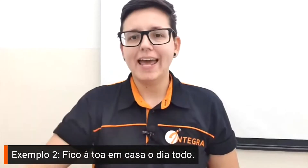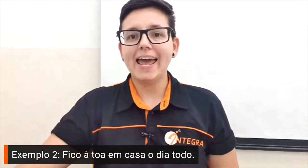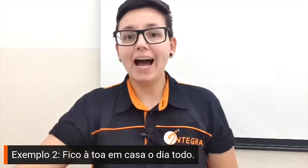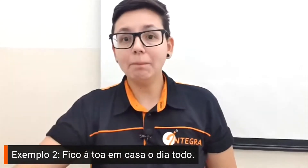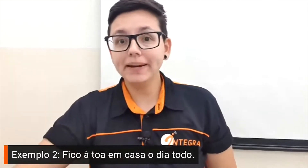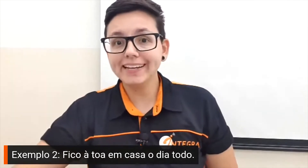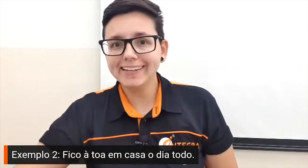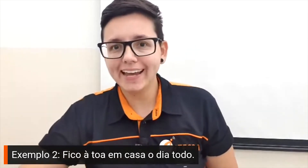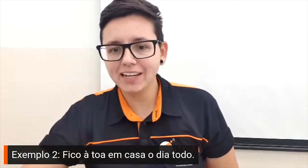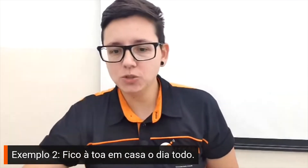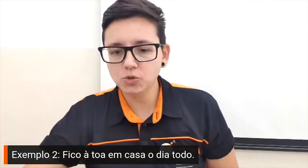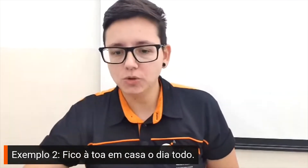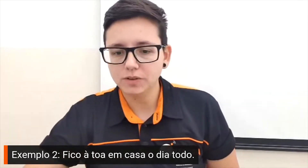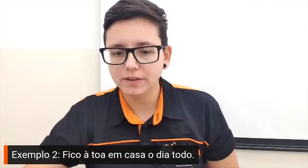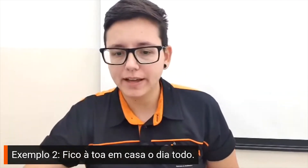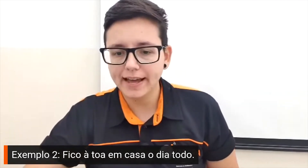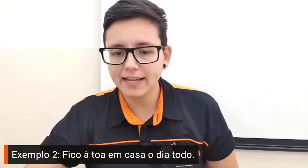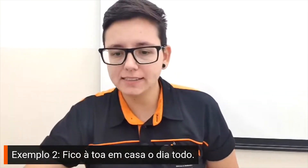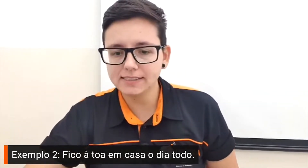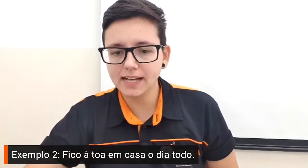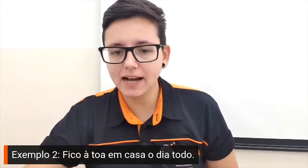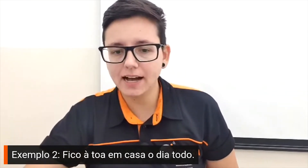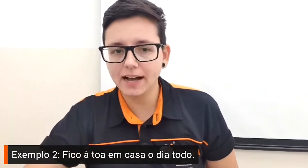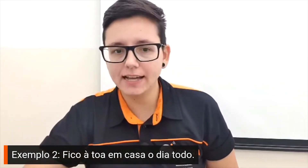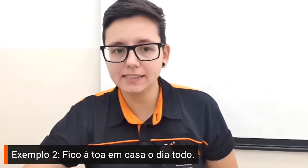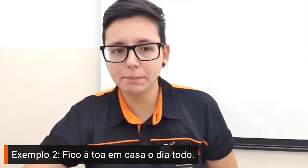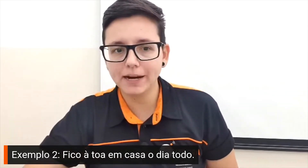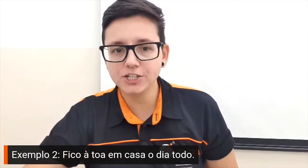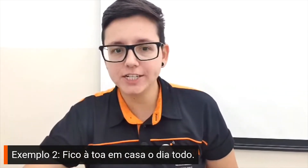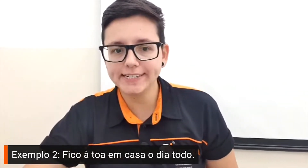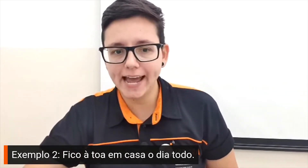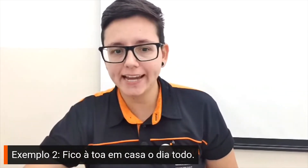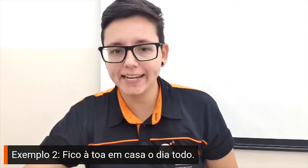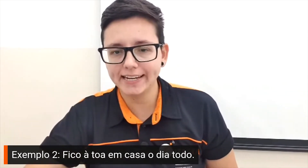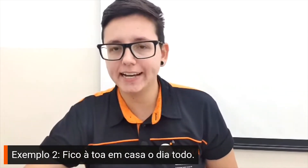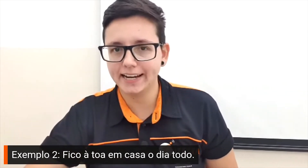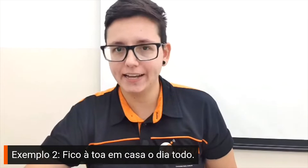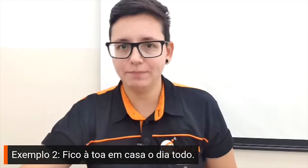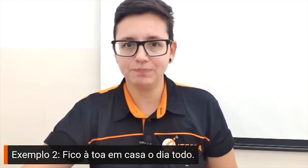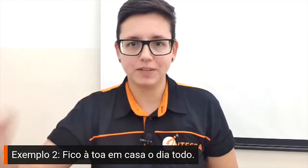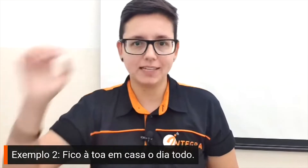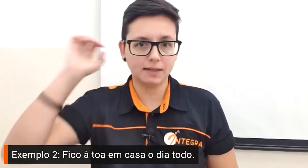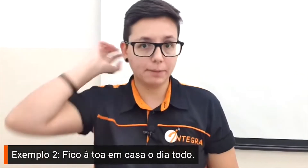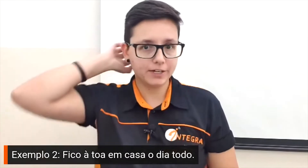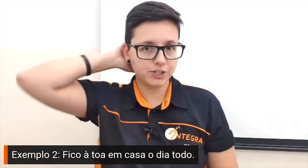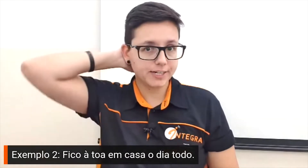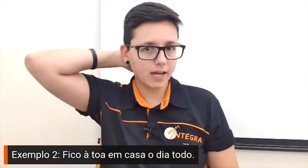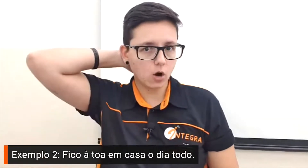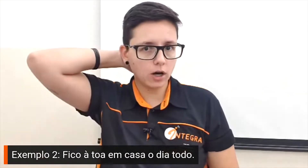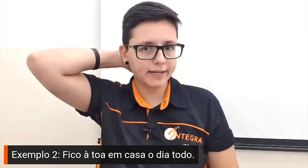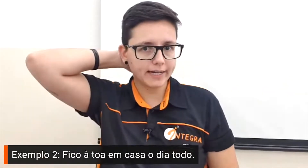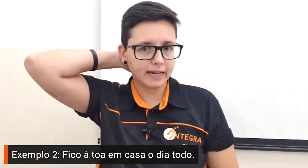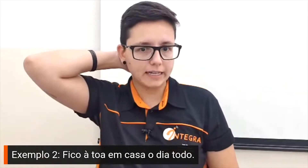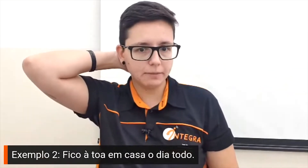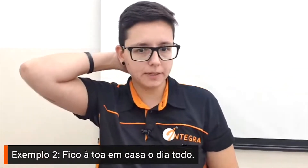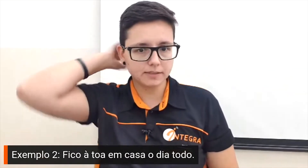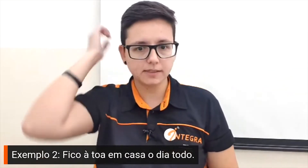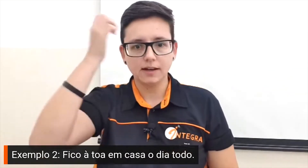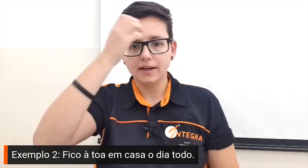É aprendendo essa parte técnica, né? essa parte teórica da Libras,